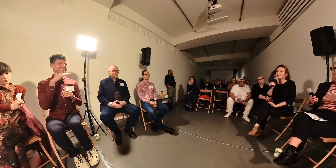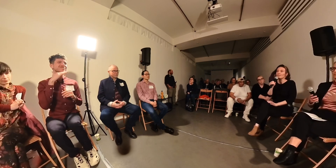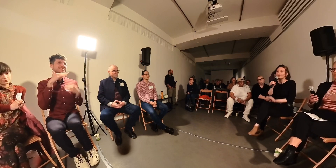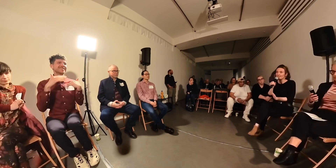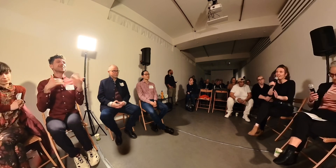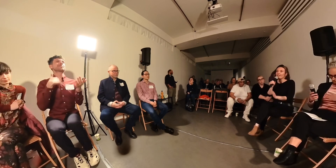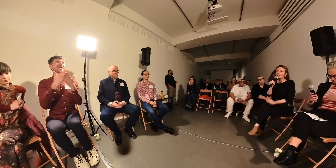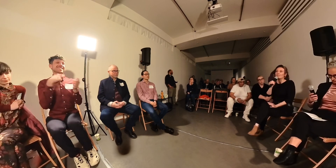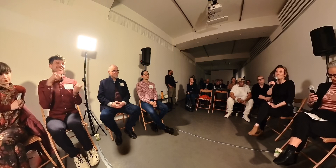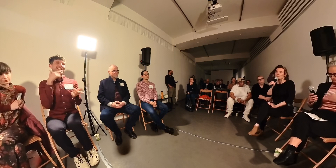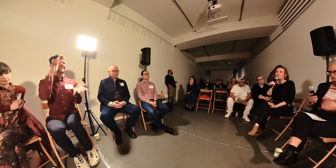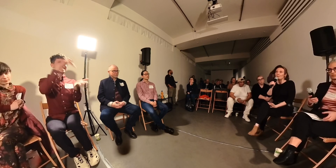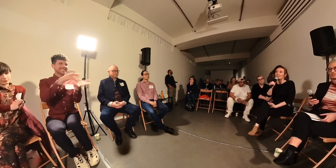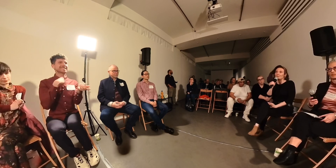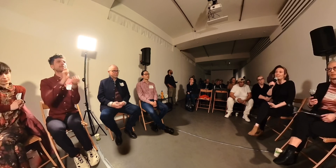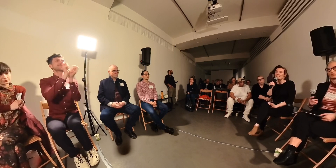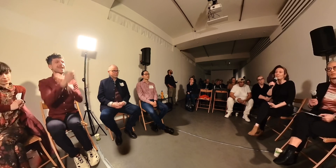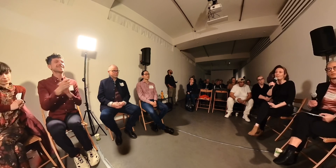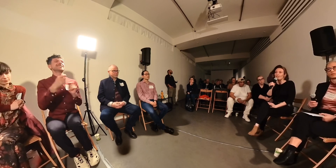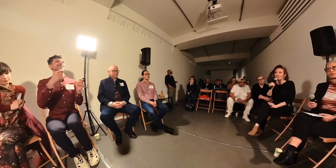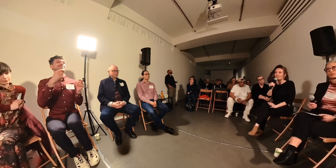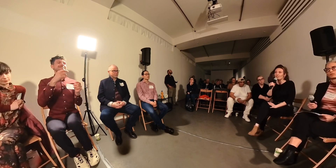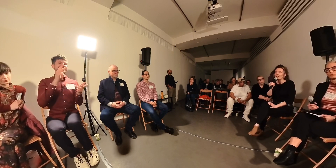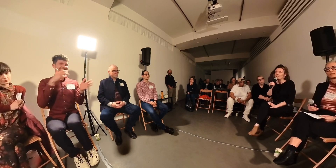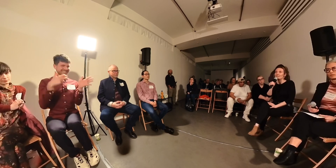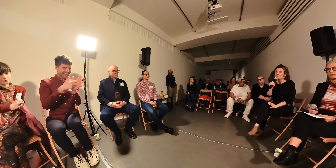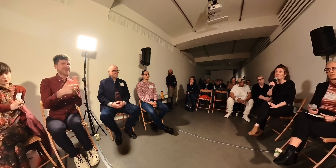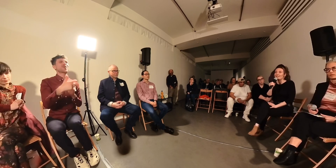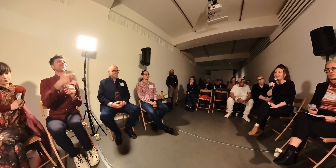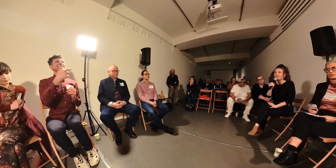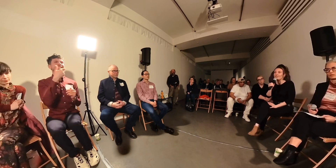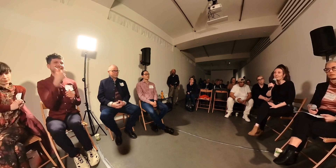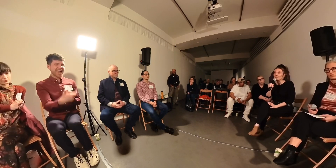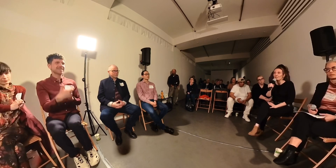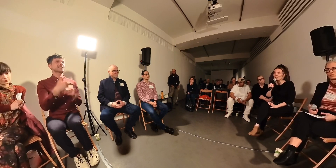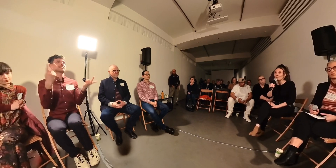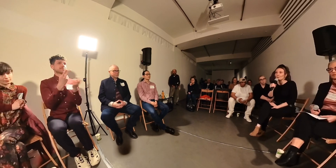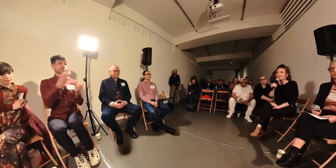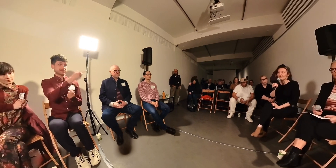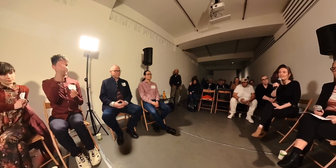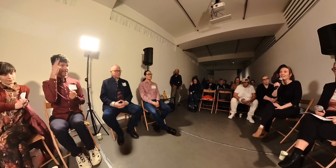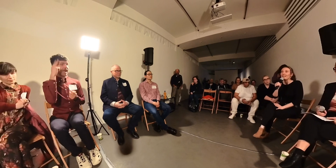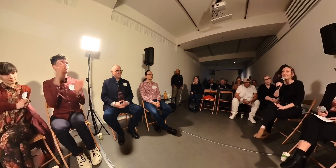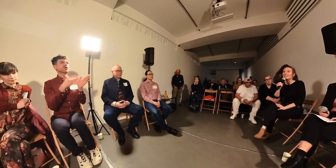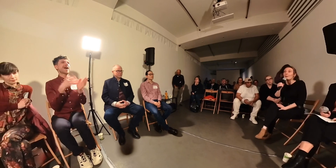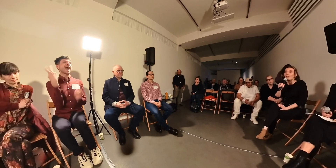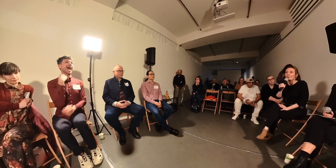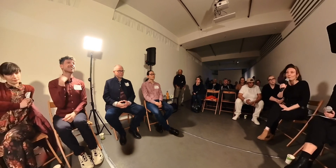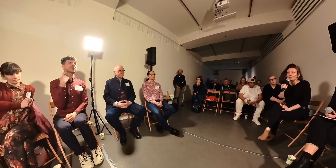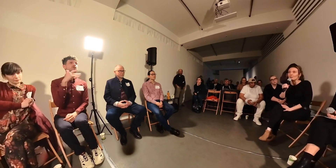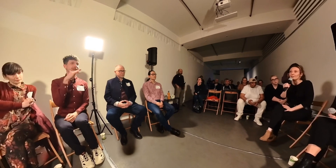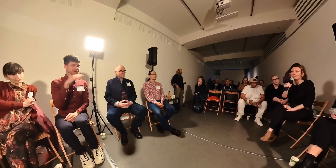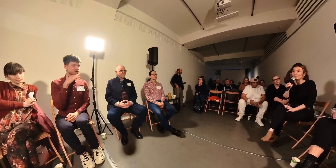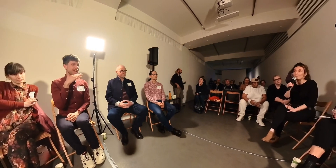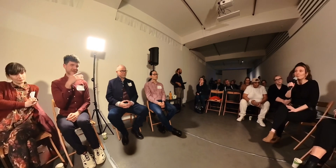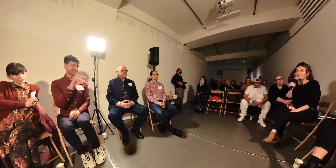citlivé. Například, když se podíváme na termín znaková řeč, tak ten je v médiích velmi často používán. A taky málo